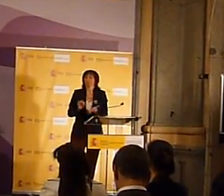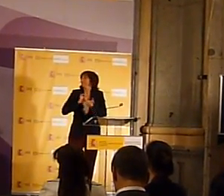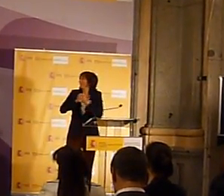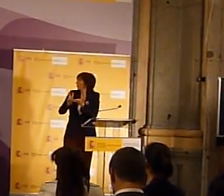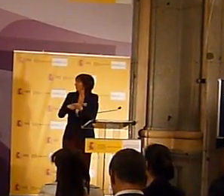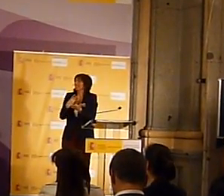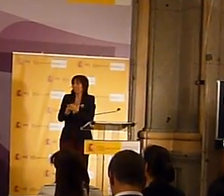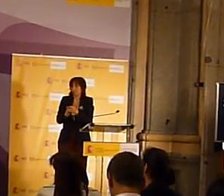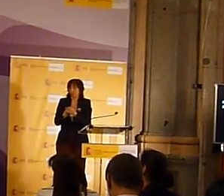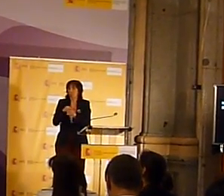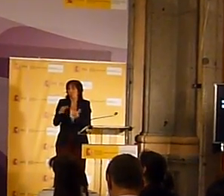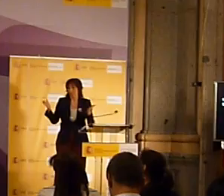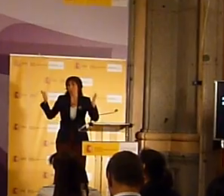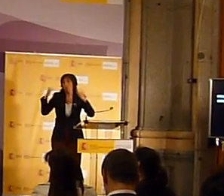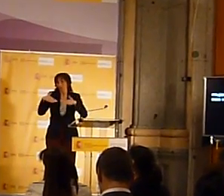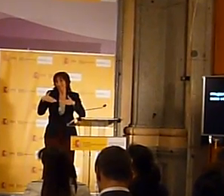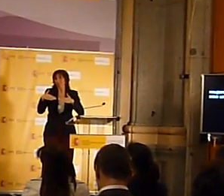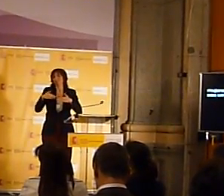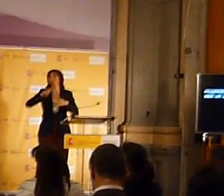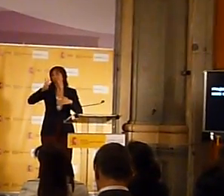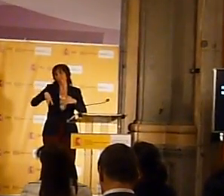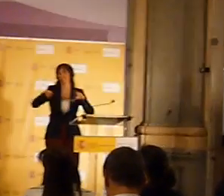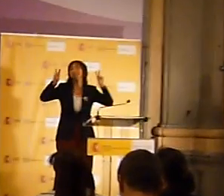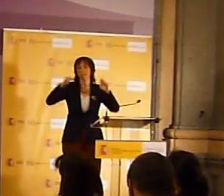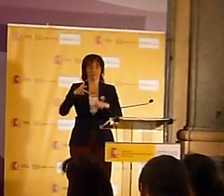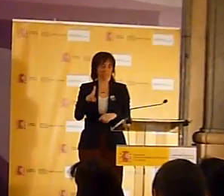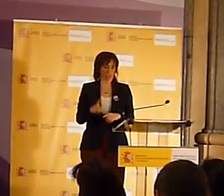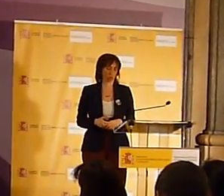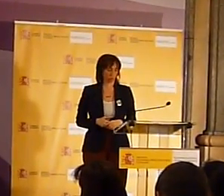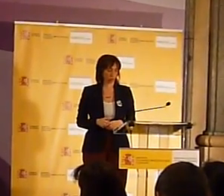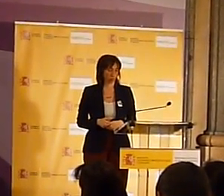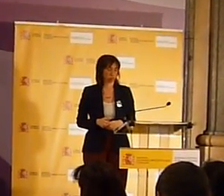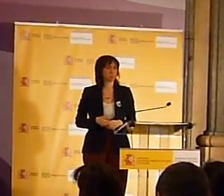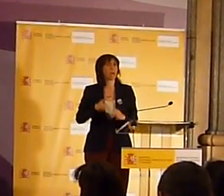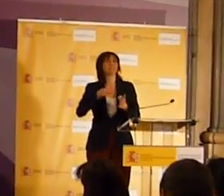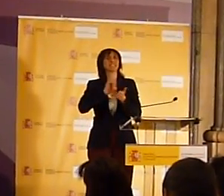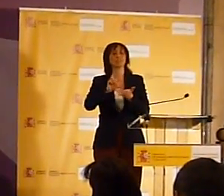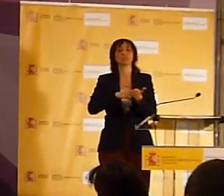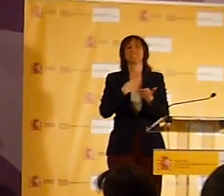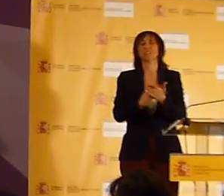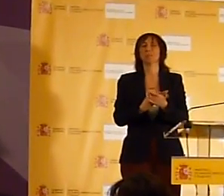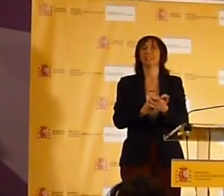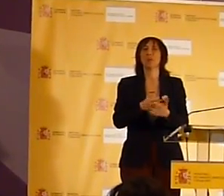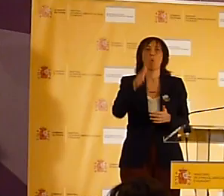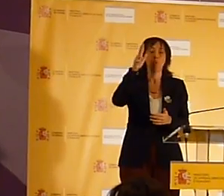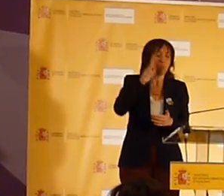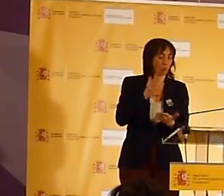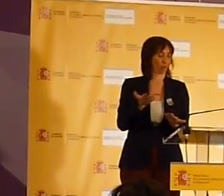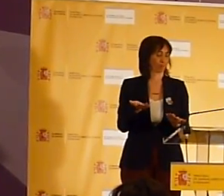derechos. El servicio de intérpretes, no cabe ninguna duda de que es un tema vinculado a los derechos. El servicio de intérpretes